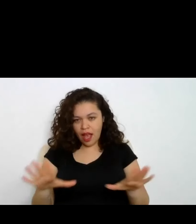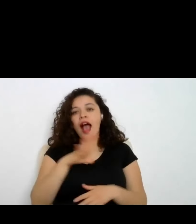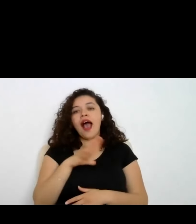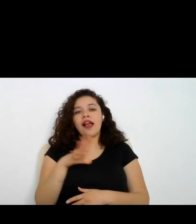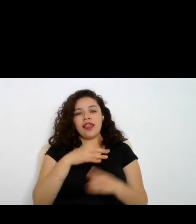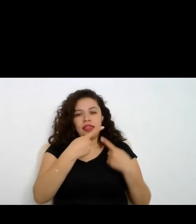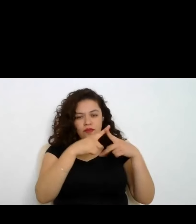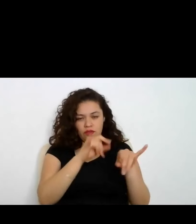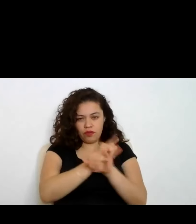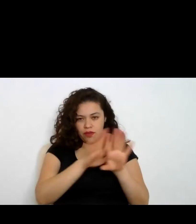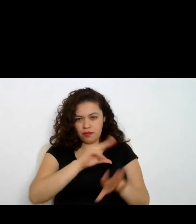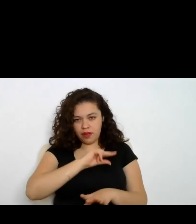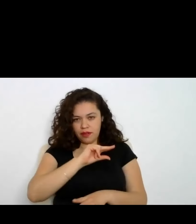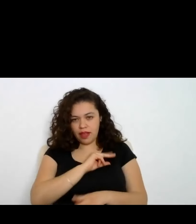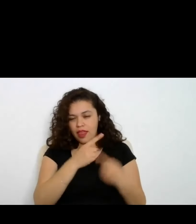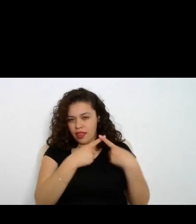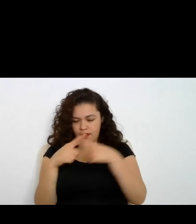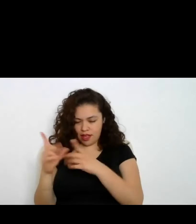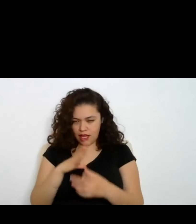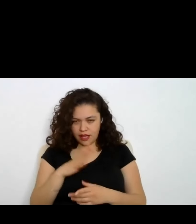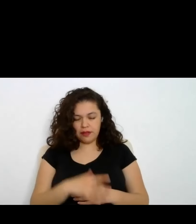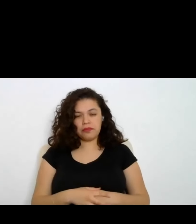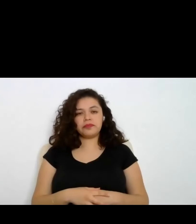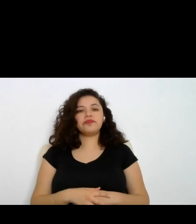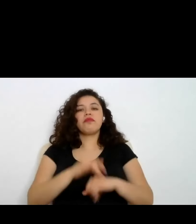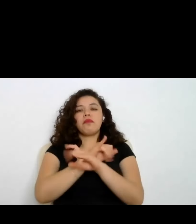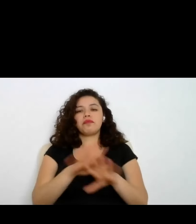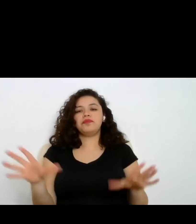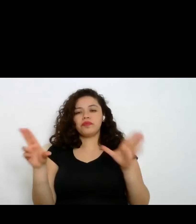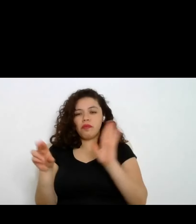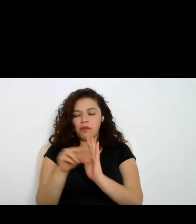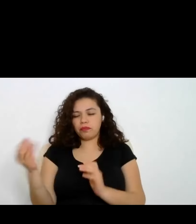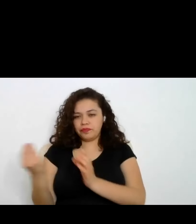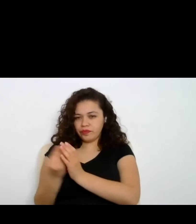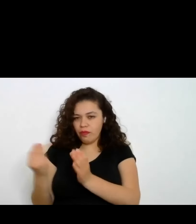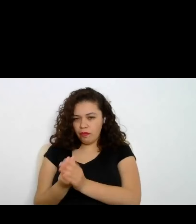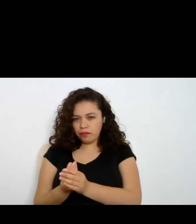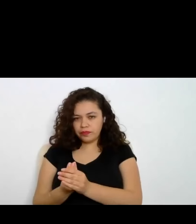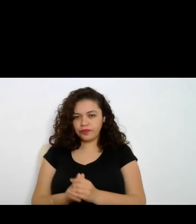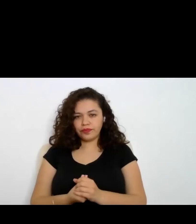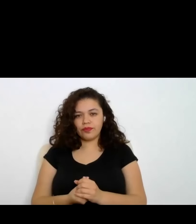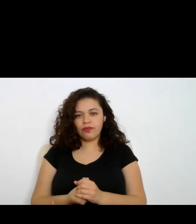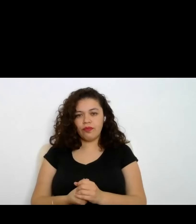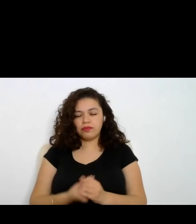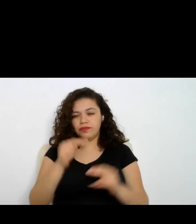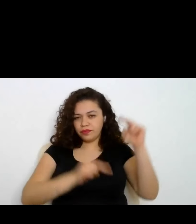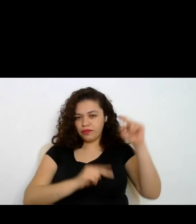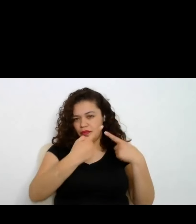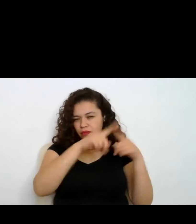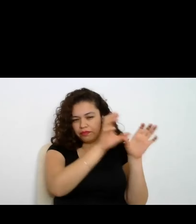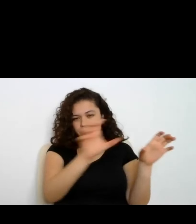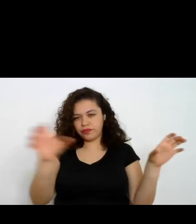de datos personales. Entonces, tenemos datos personales que ahorita vamos a ver como las diferentes categorías